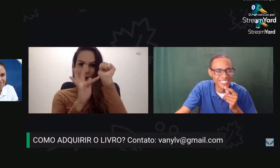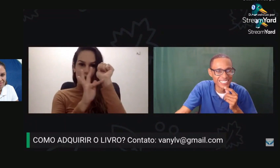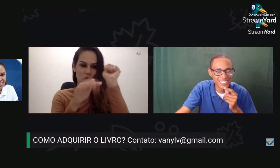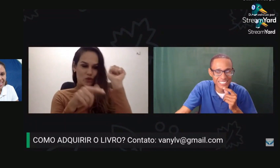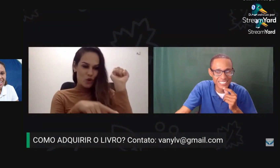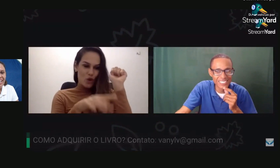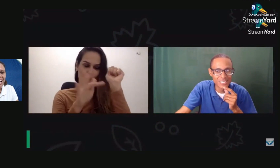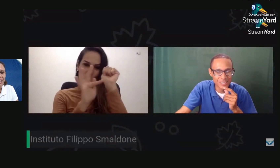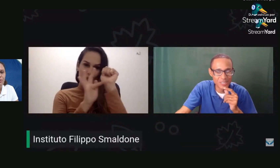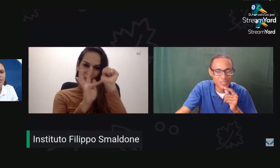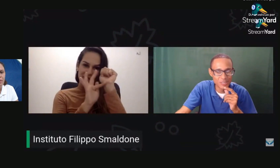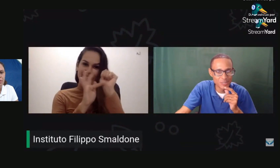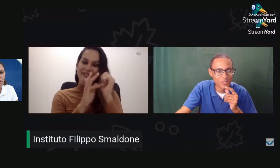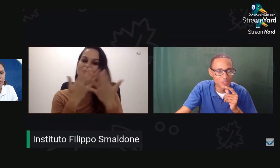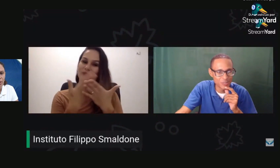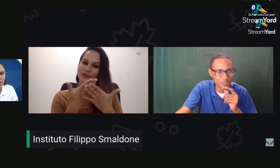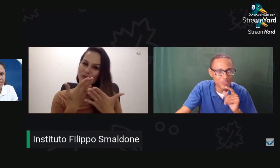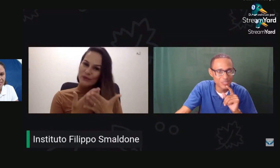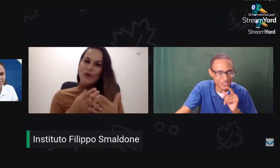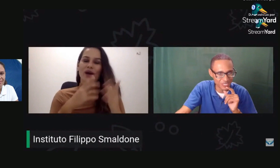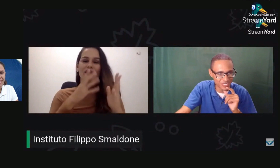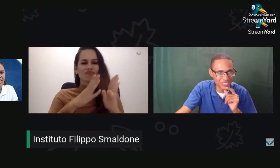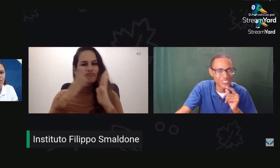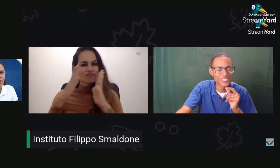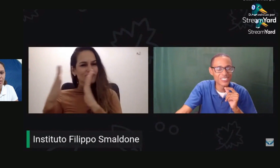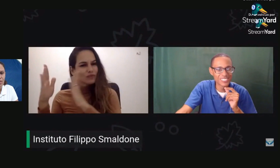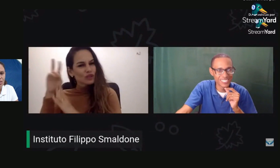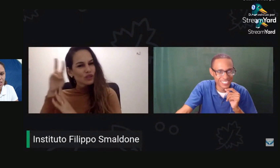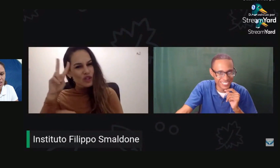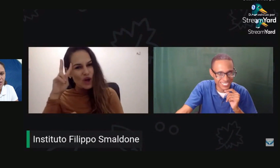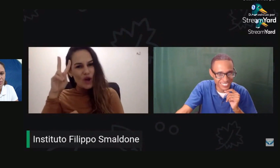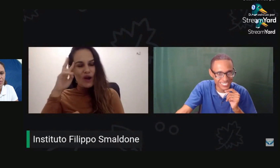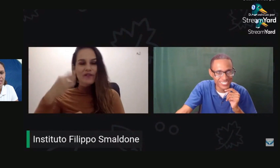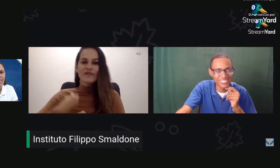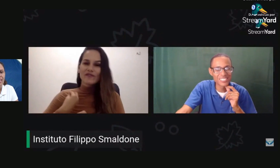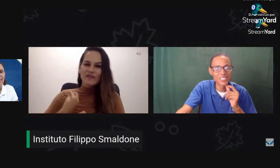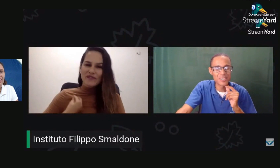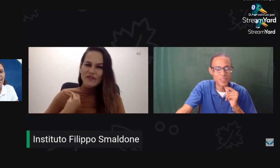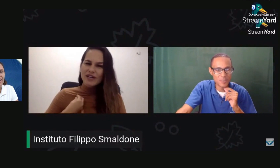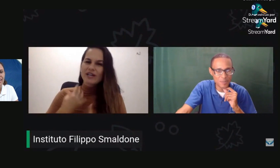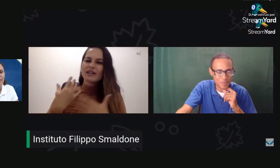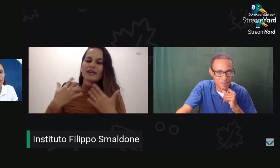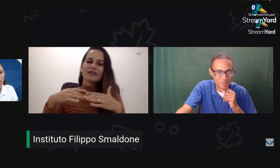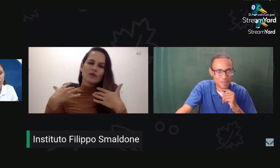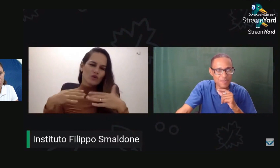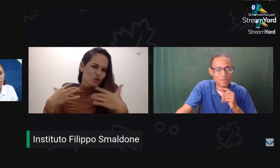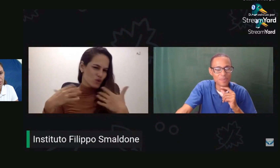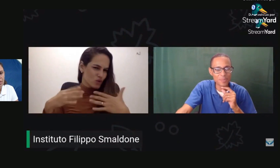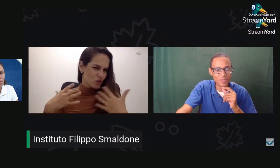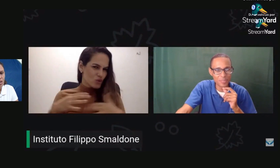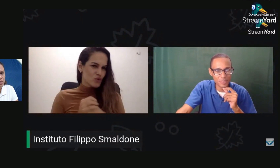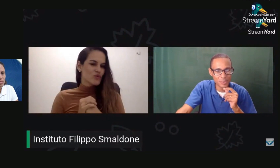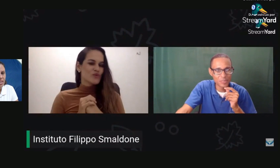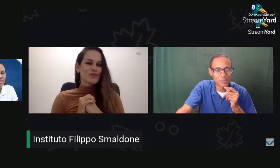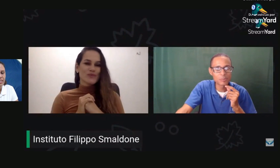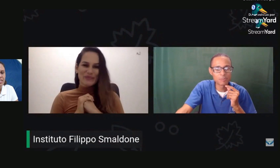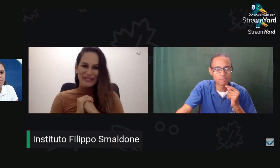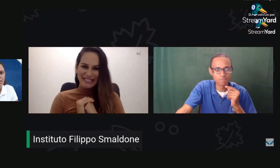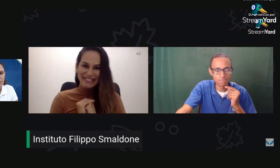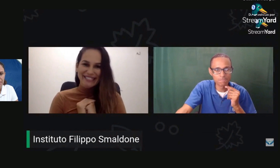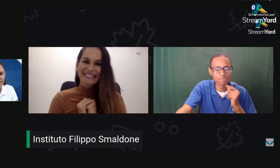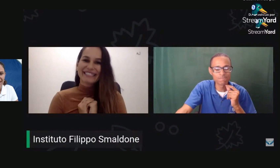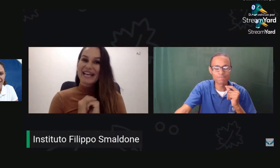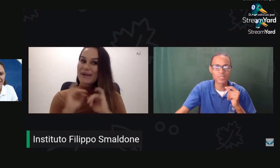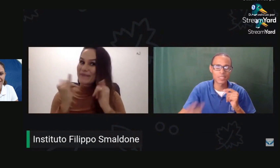Lá no Felipe Smaldoni, né, na escola em que eu estive, Então, conta um pouco da minha história de vida, das